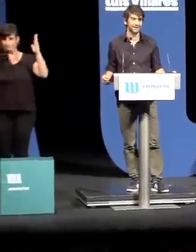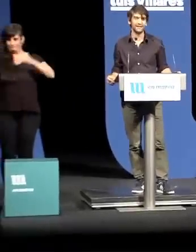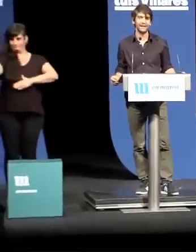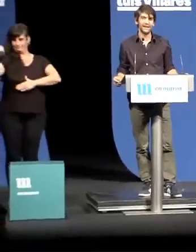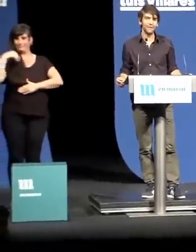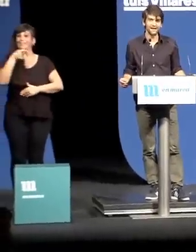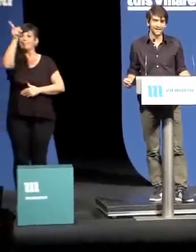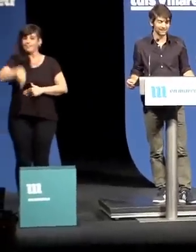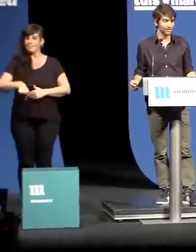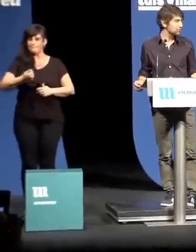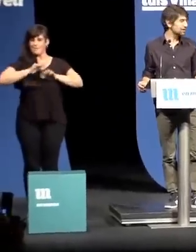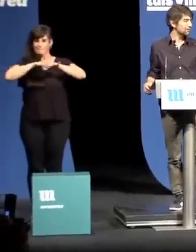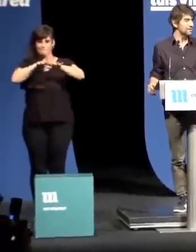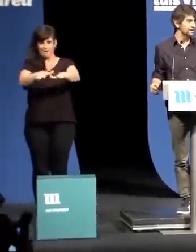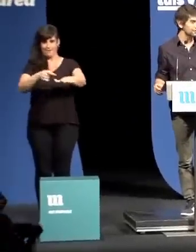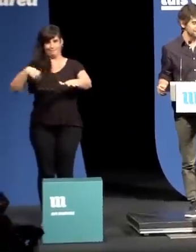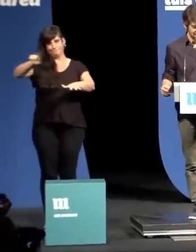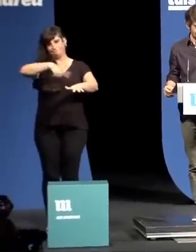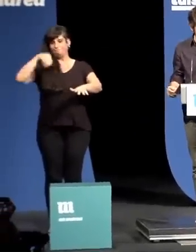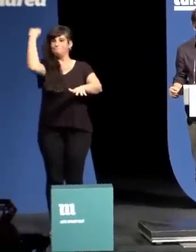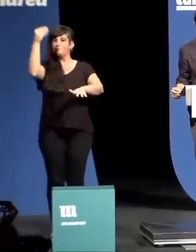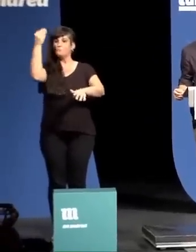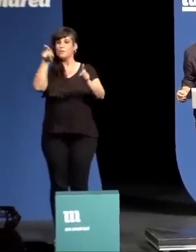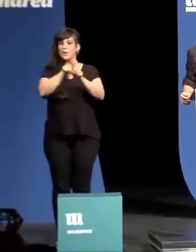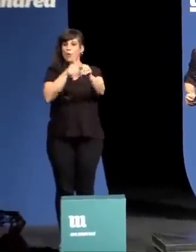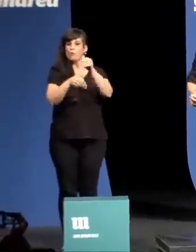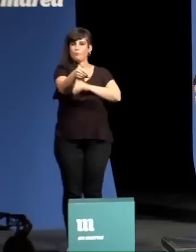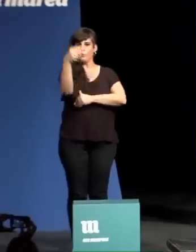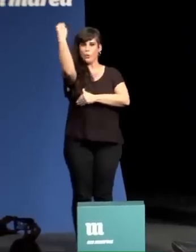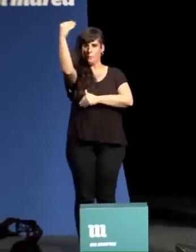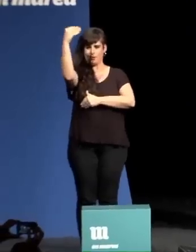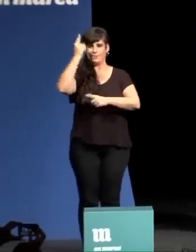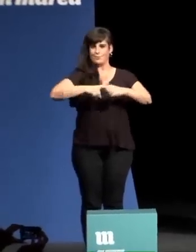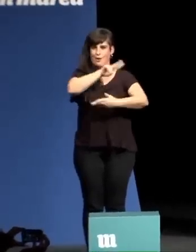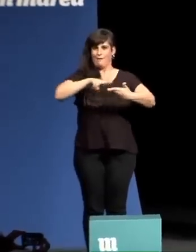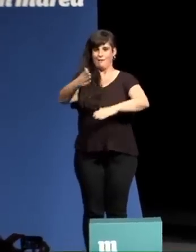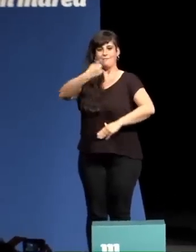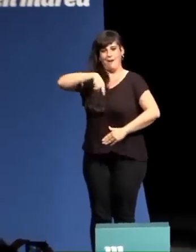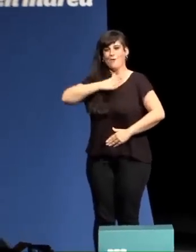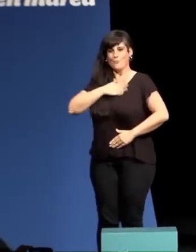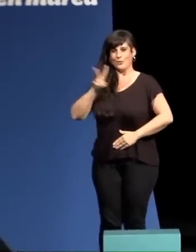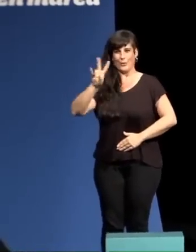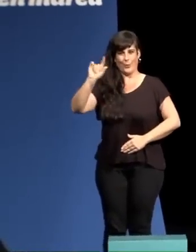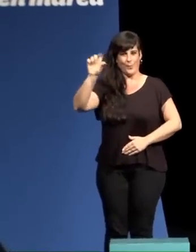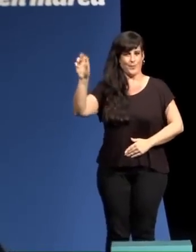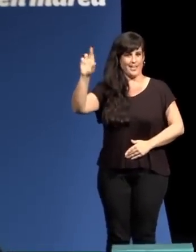que para En Marea, onde imos ter o vindeiro presidente da Xunta de Galicia, que é Luís Villares.